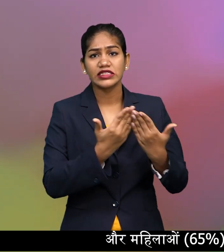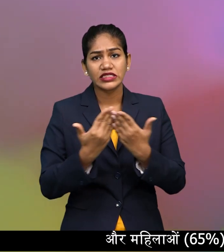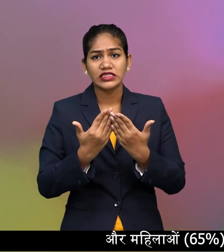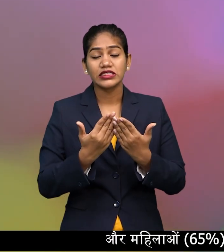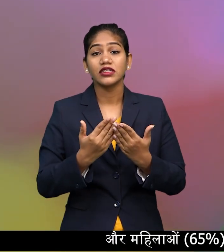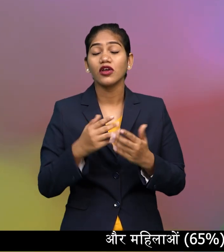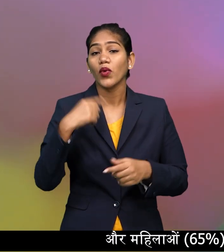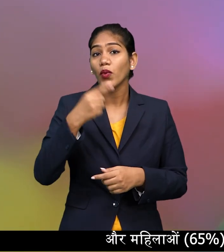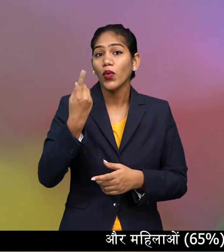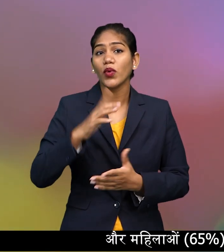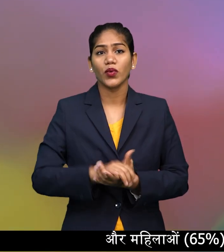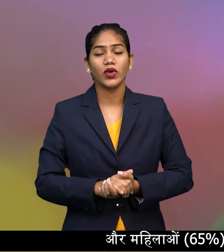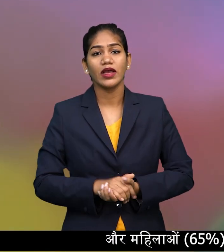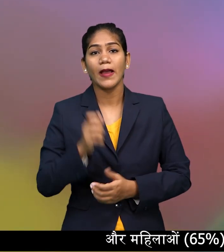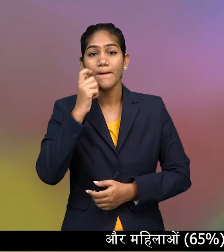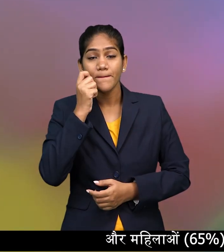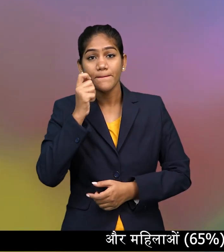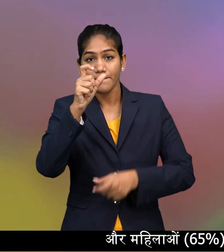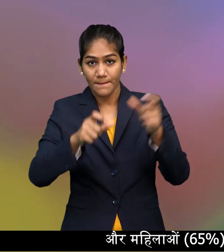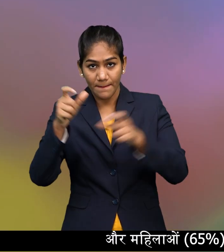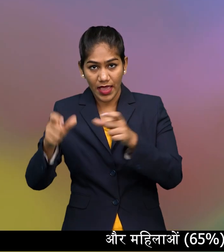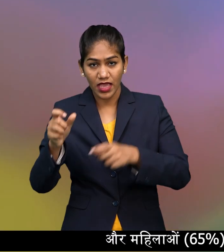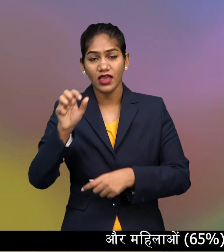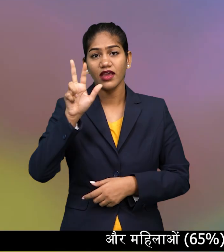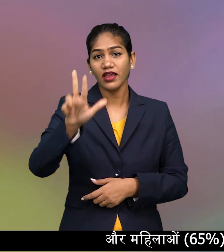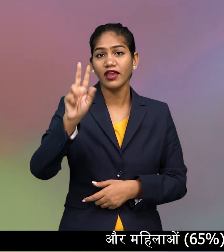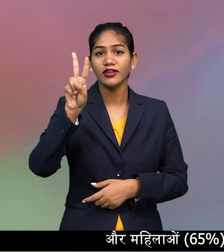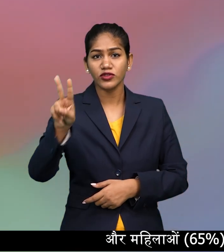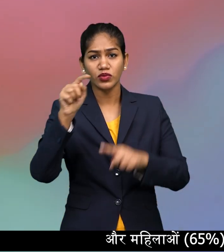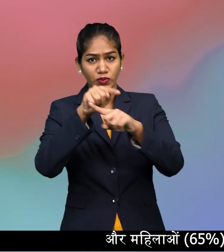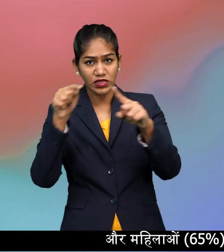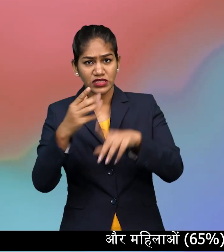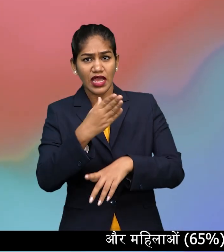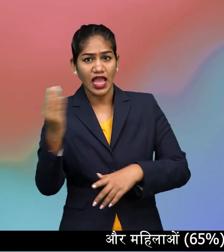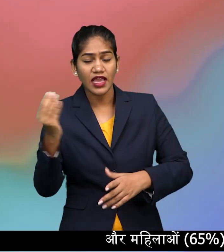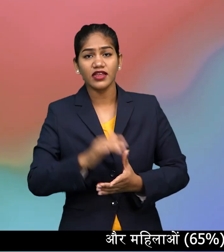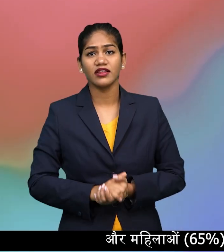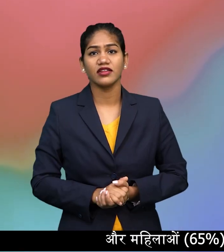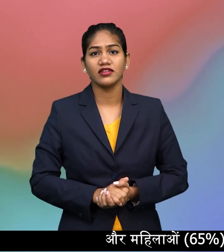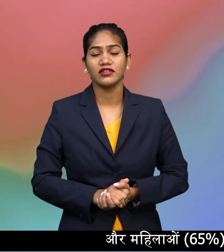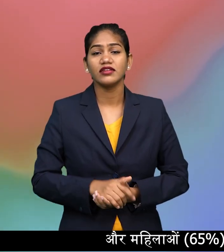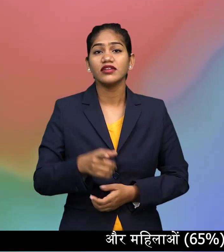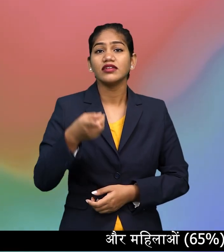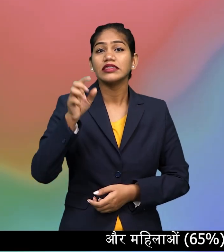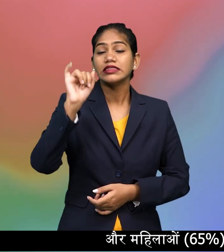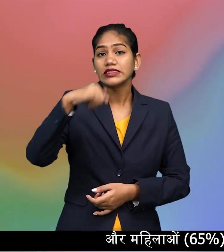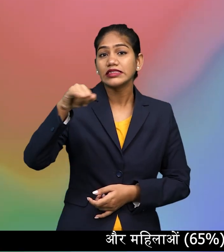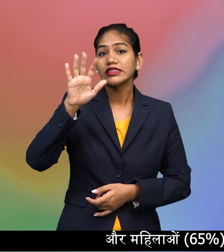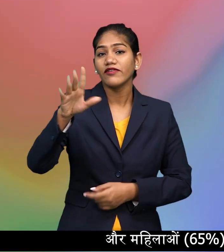और महिलाओं 65% के लिए साक्षरता दर में व्यापक असमानता